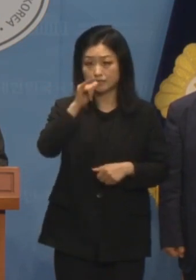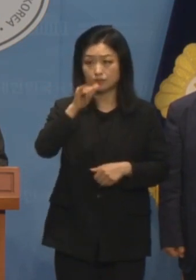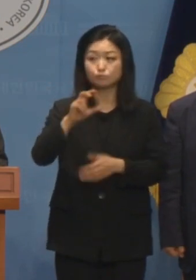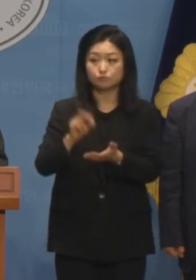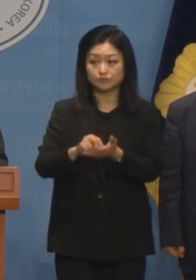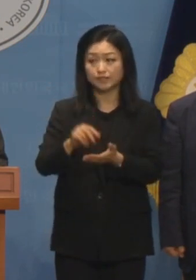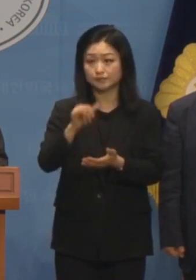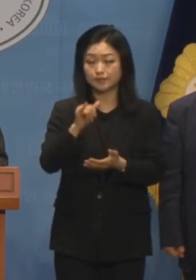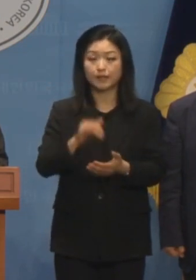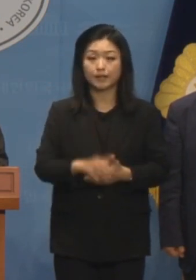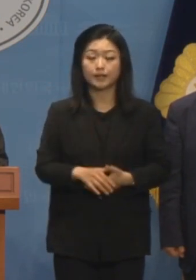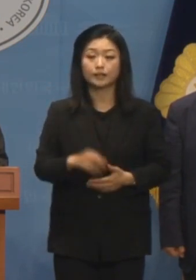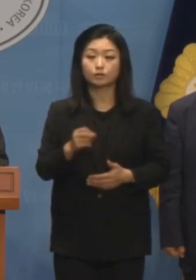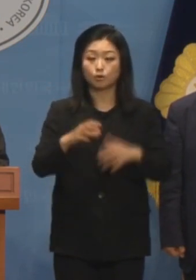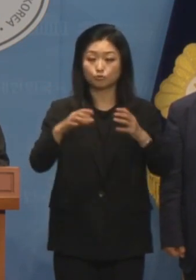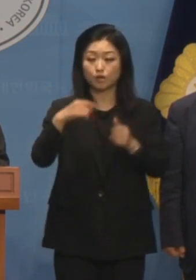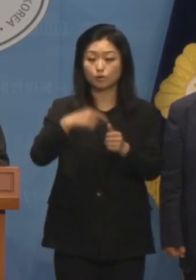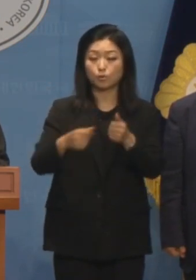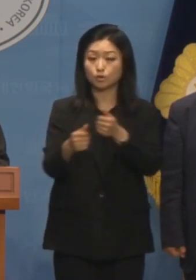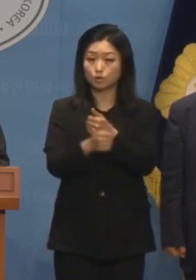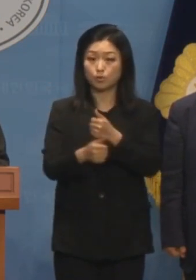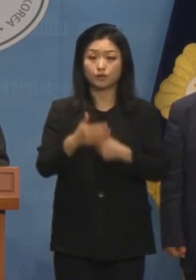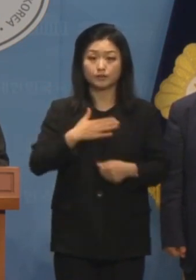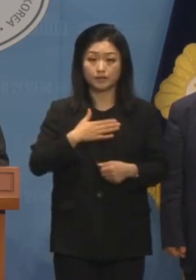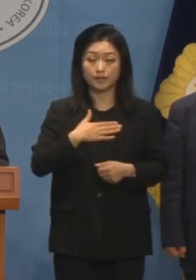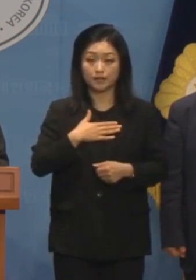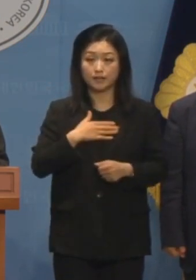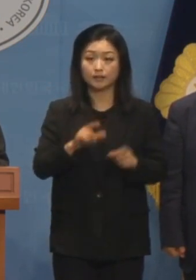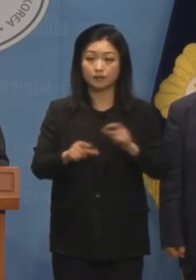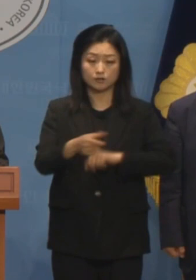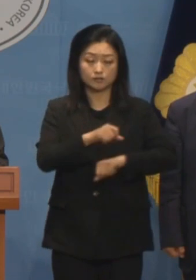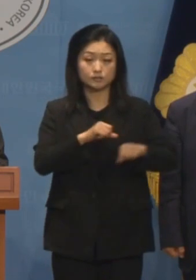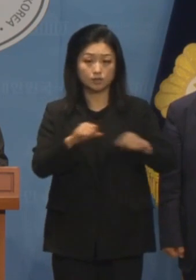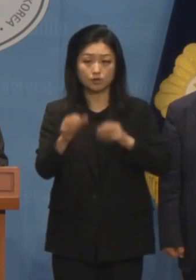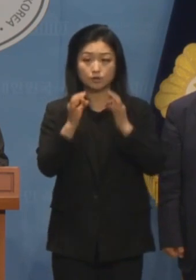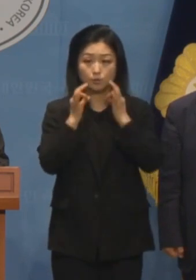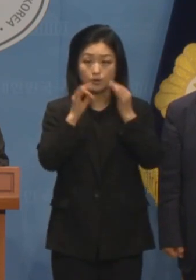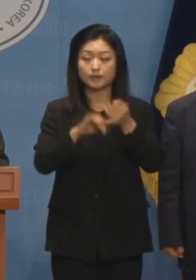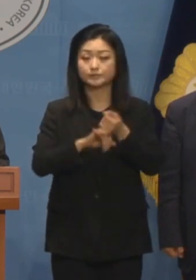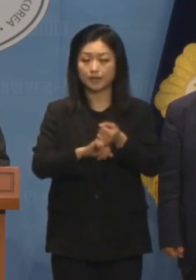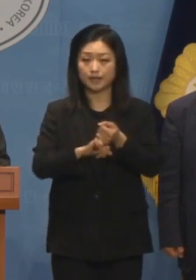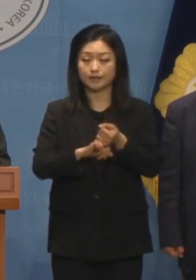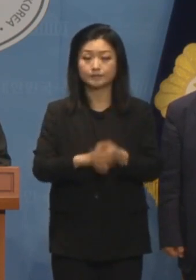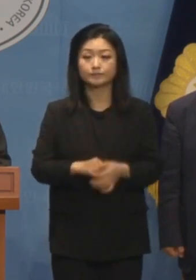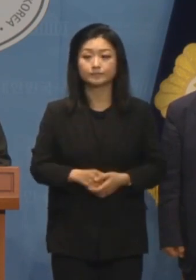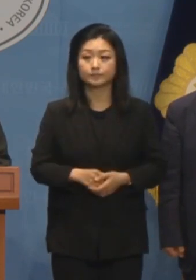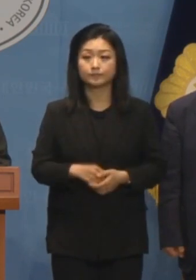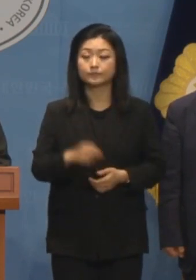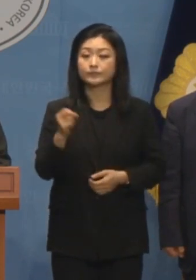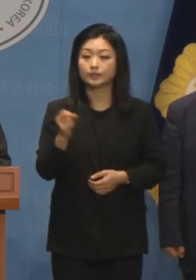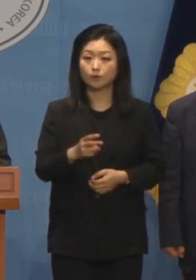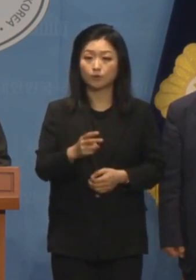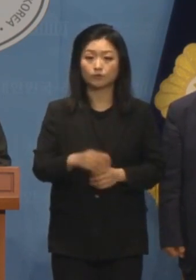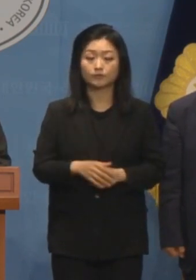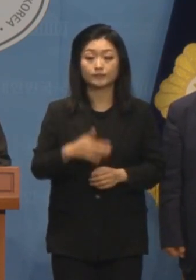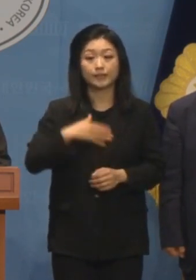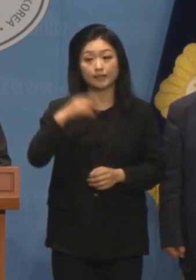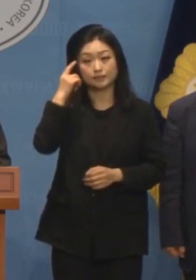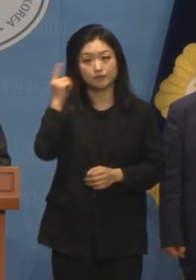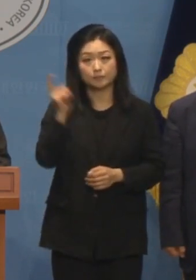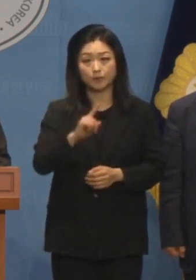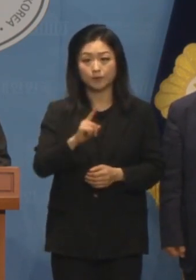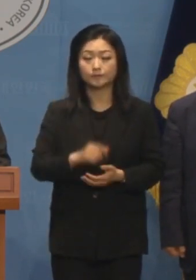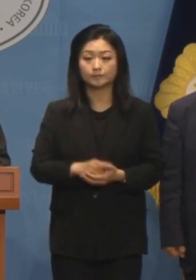주시길 부탁드리고 국가교육위 위원으로서 저 또한 더 적극적인 노력을 하겠습니다. 한편으로는 이런 생각도